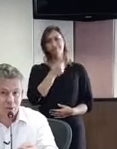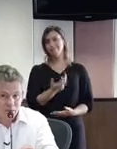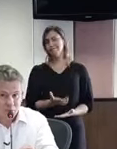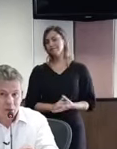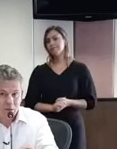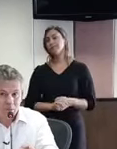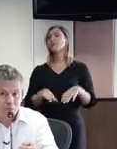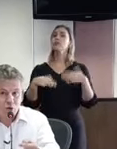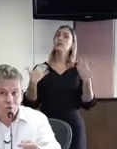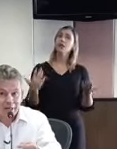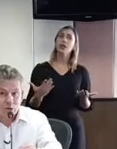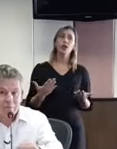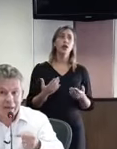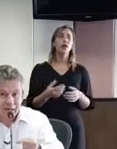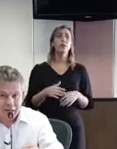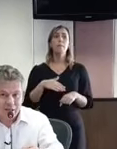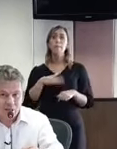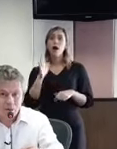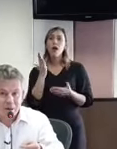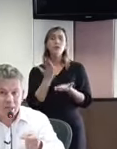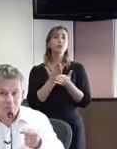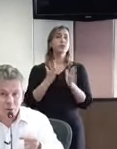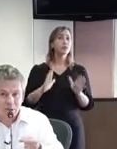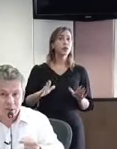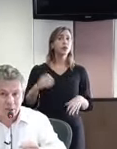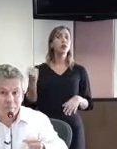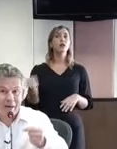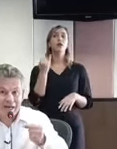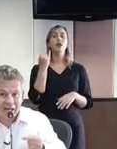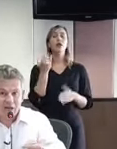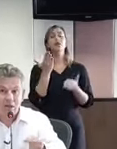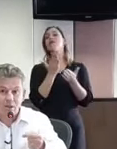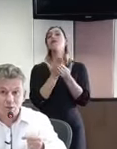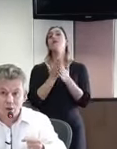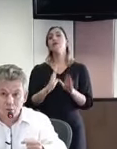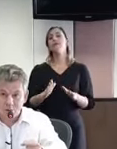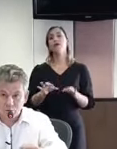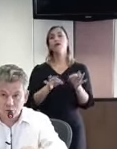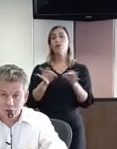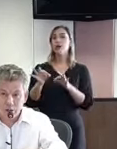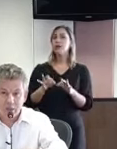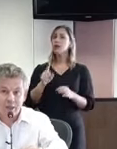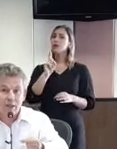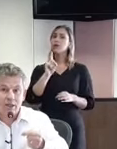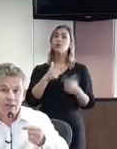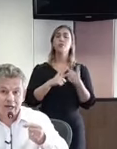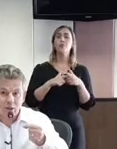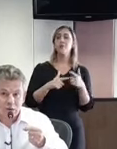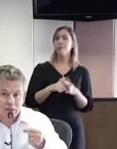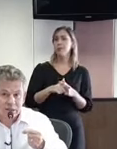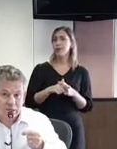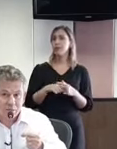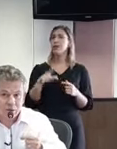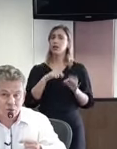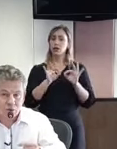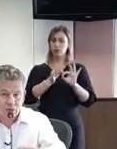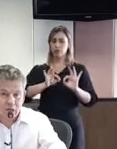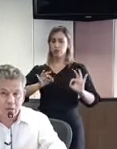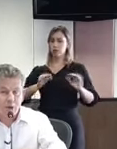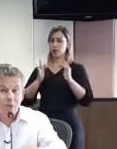amigos. Então, muito mais do que parar, o mais importante é parar aquilo que não prejudica, criar o